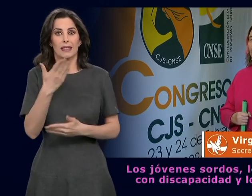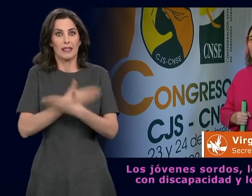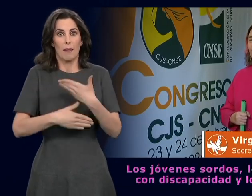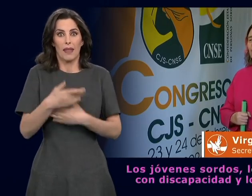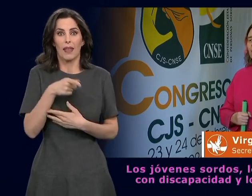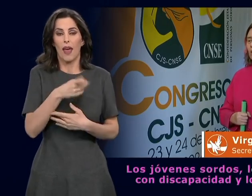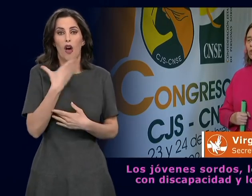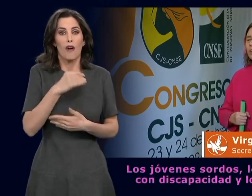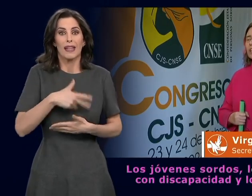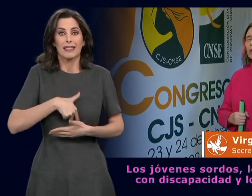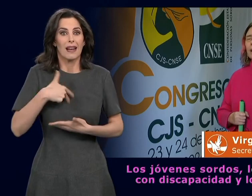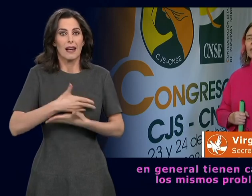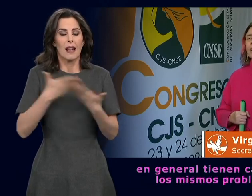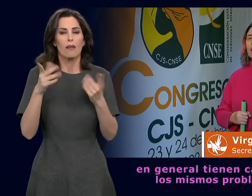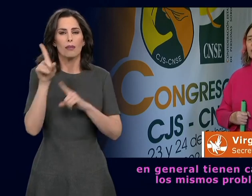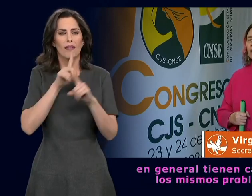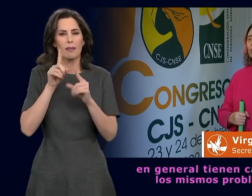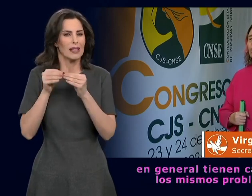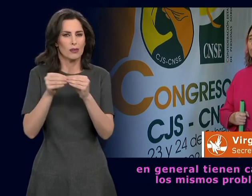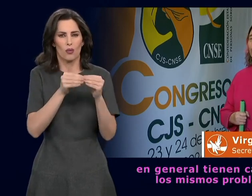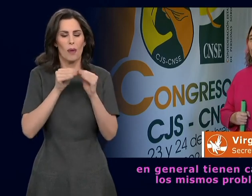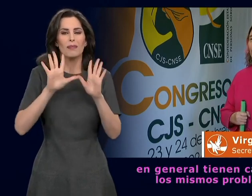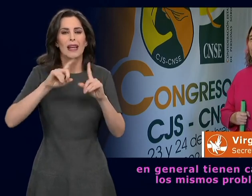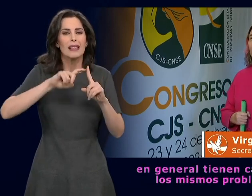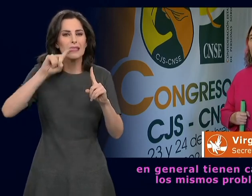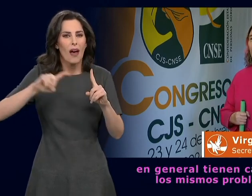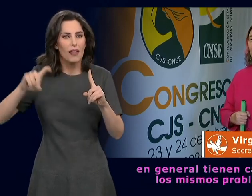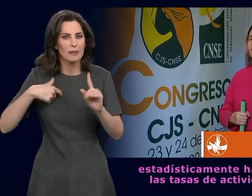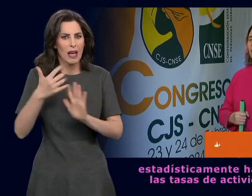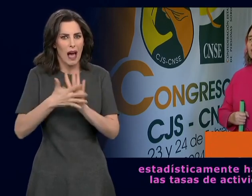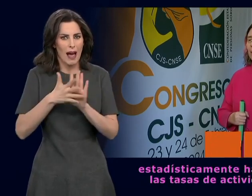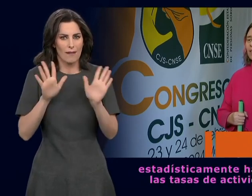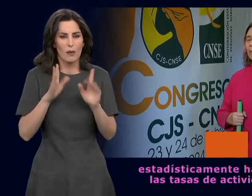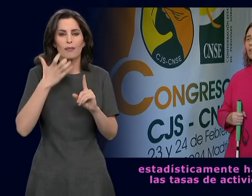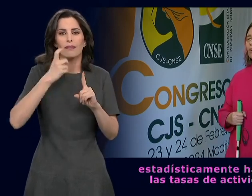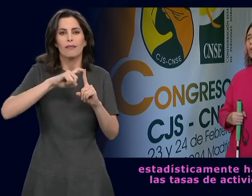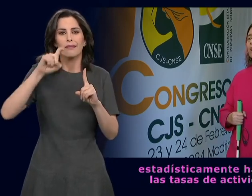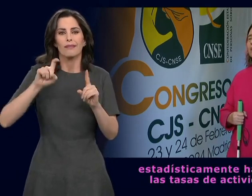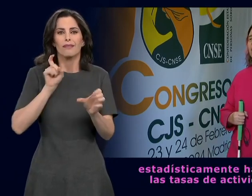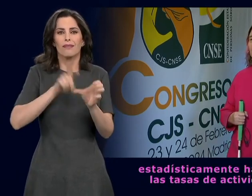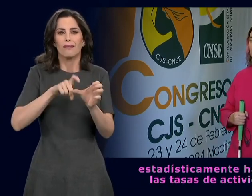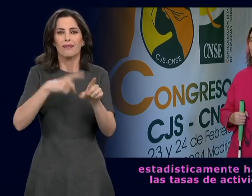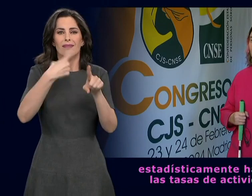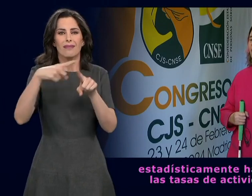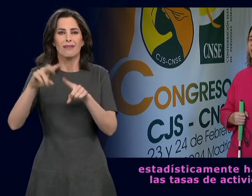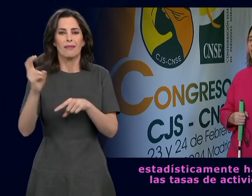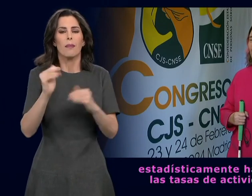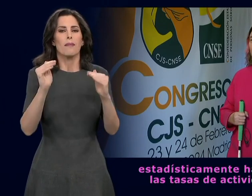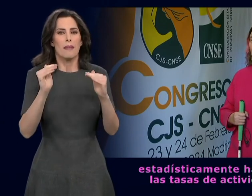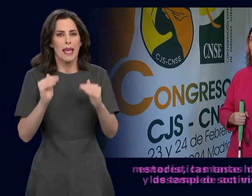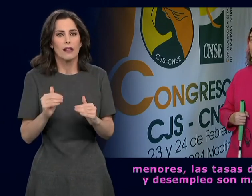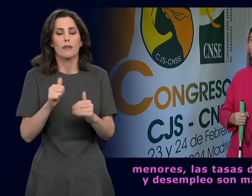jóvenes con discapacidad y los jóvenes en general tienen casi todos los mismos problemas estadísticamente hablando, las tasas de actividad